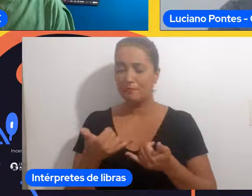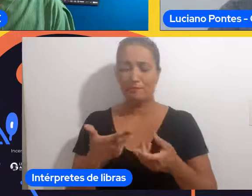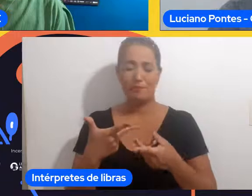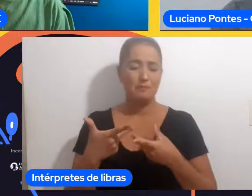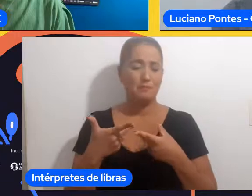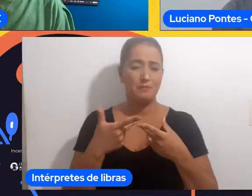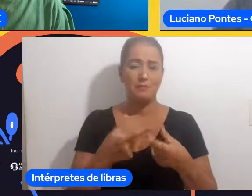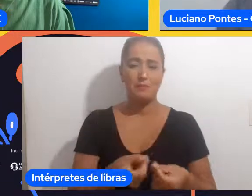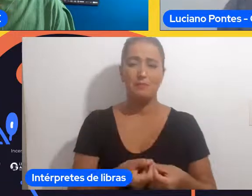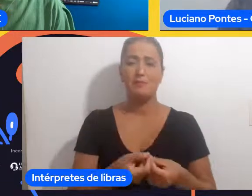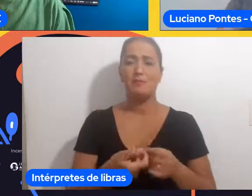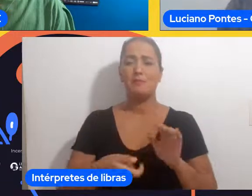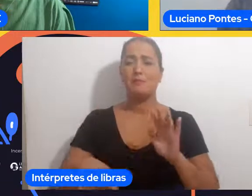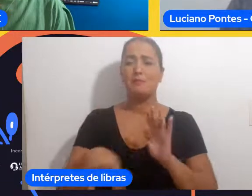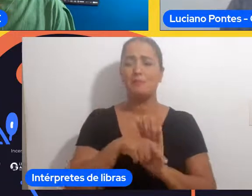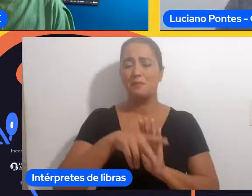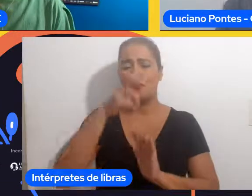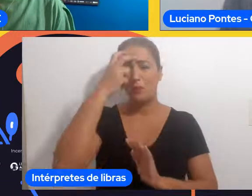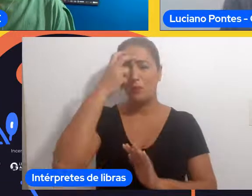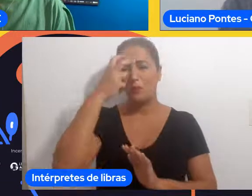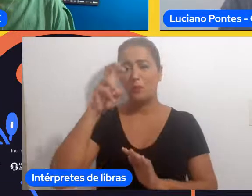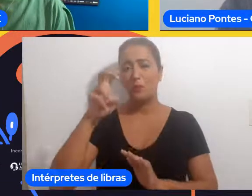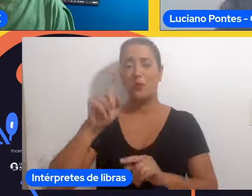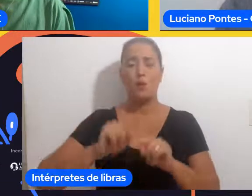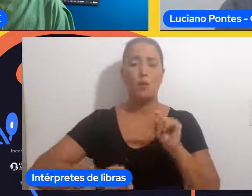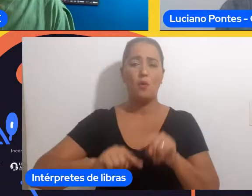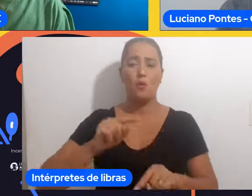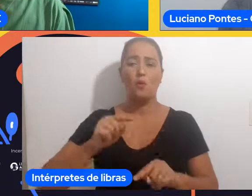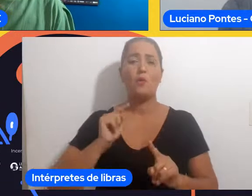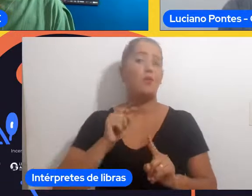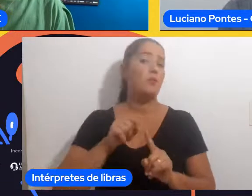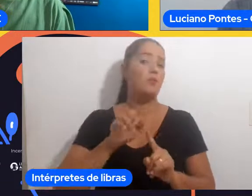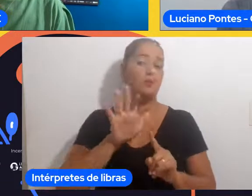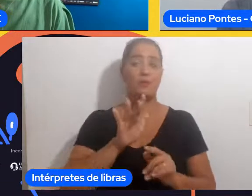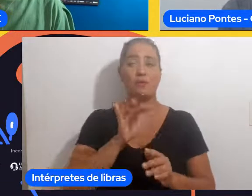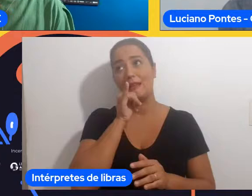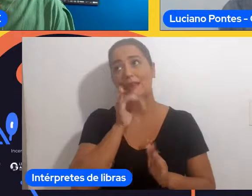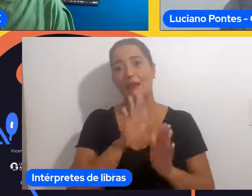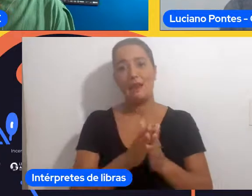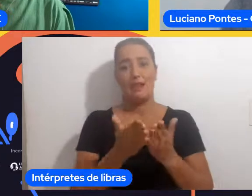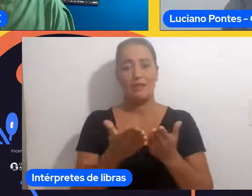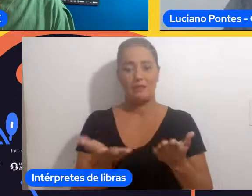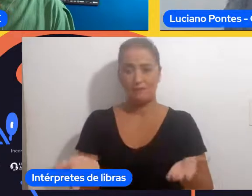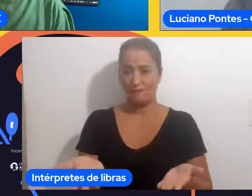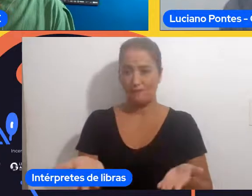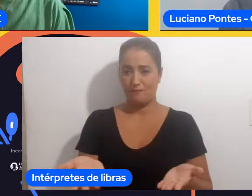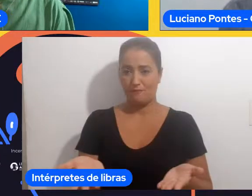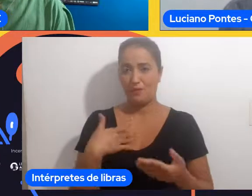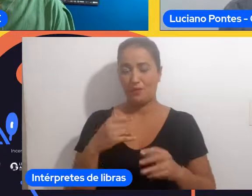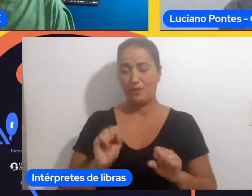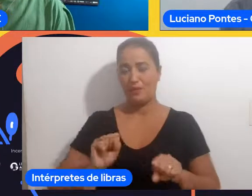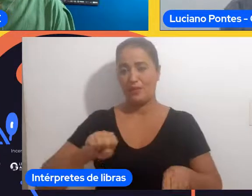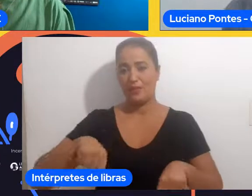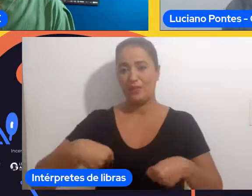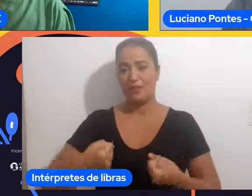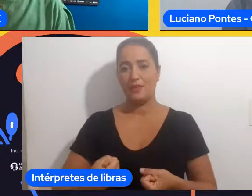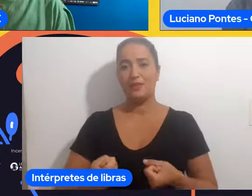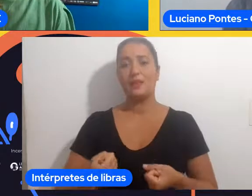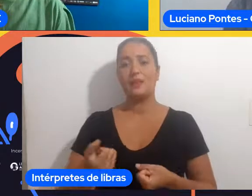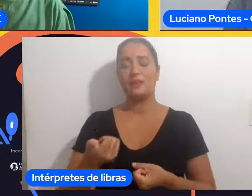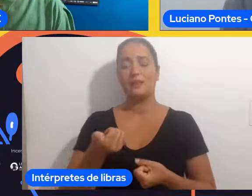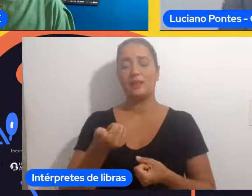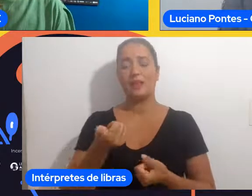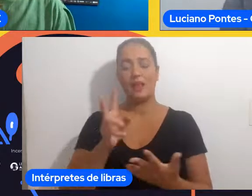própria cultura dos seus objetos lúdicos, o livro, né? Por exemplo, eu sou um defensor da leitura e da